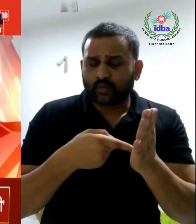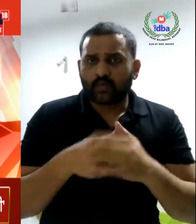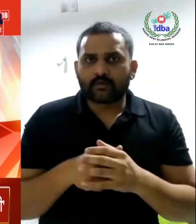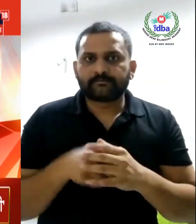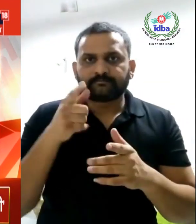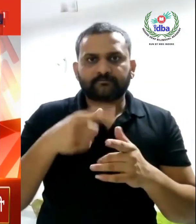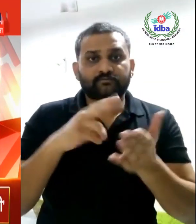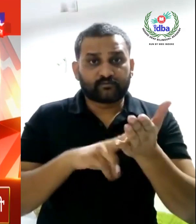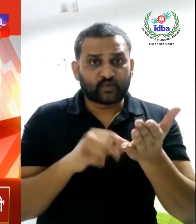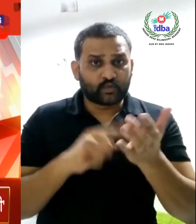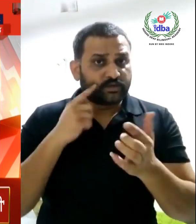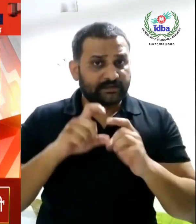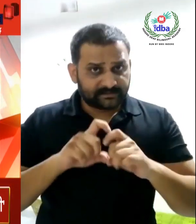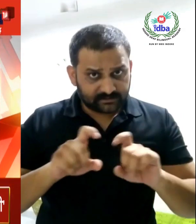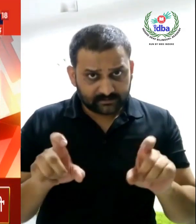अधिसूचना